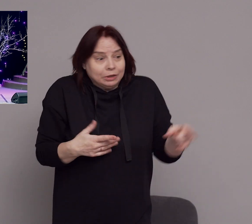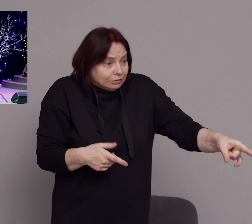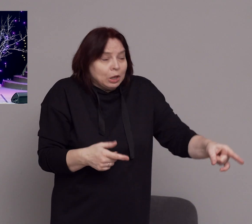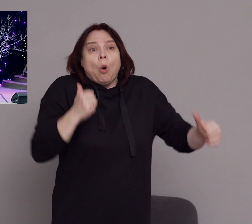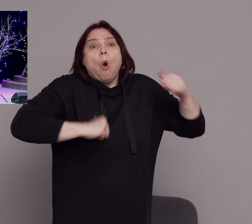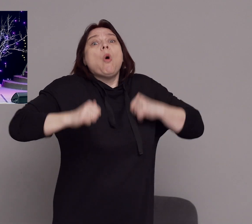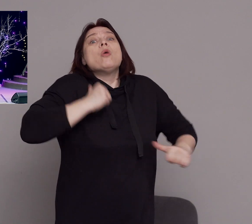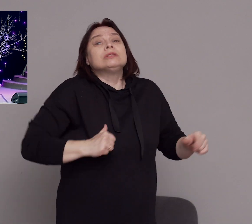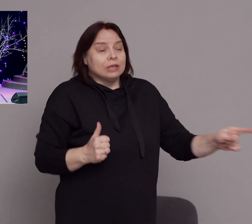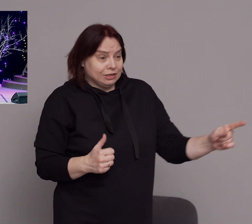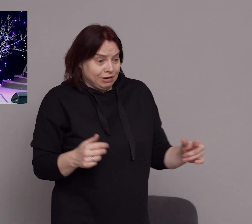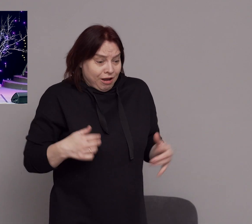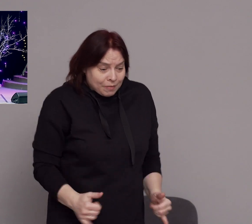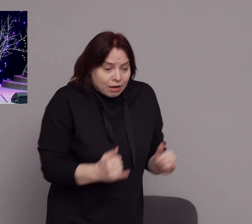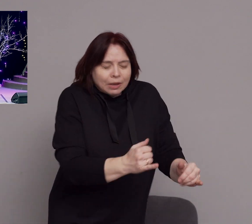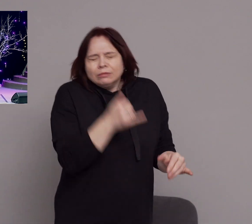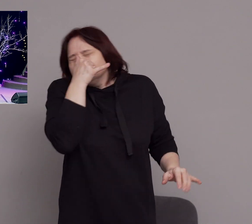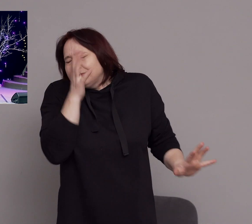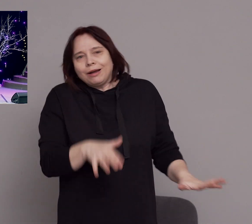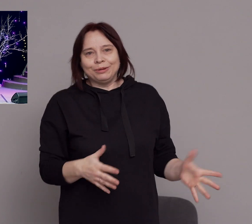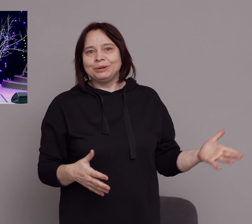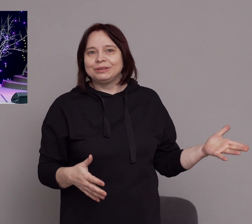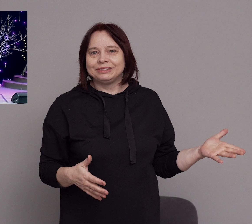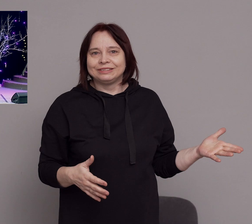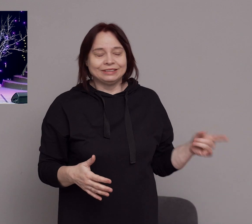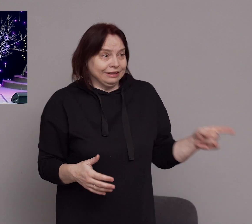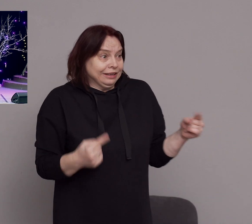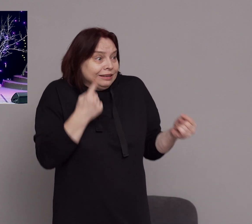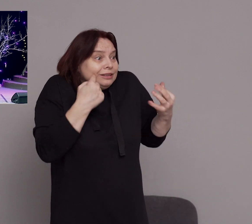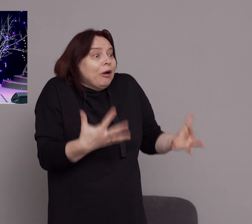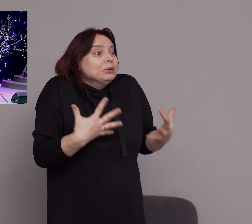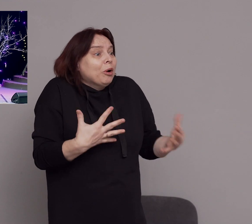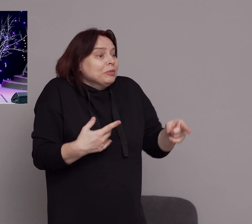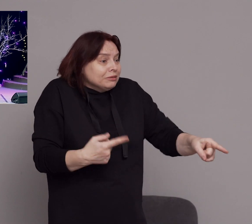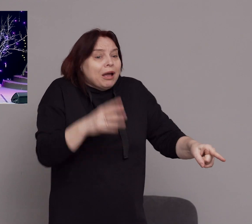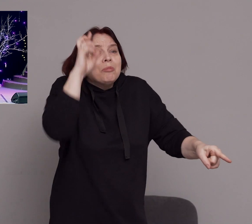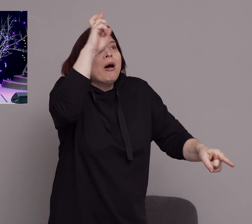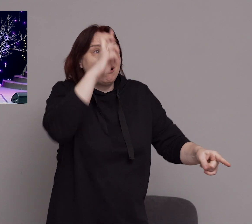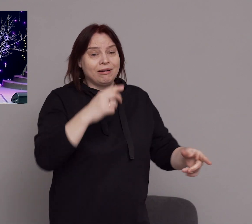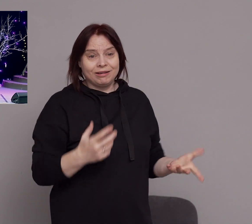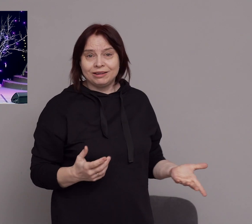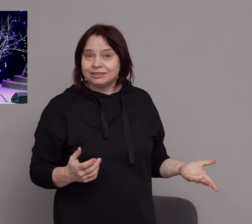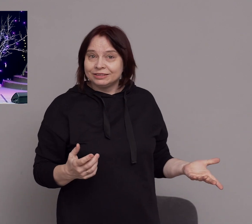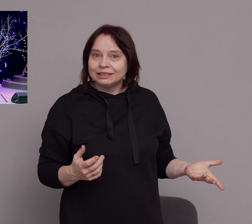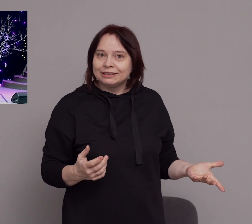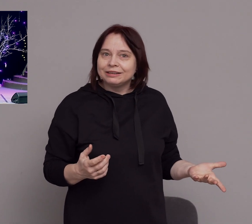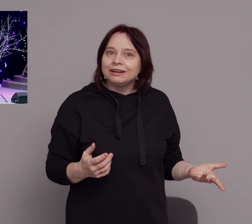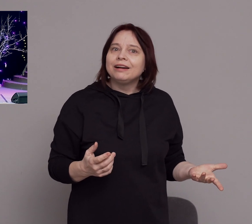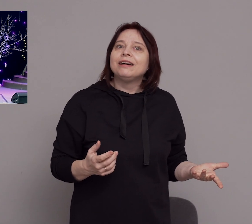каждый день. Мы боимся, если всемогущий Бог, если великий